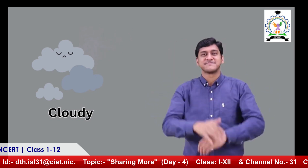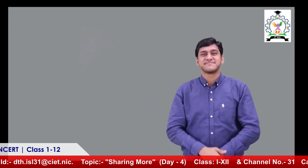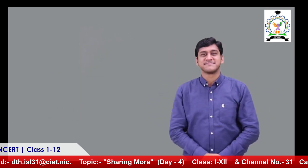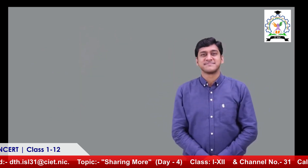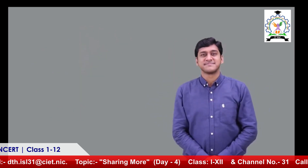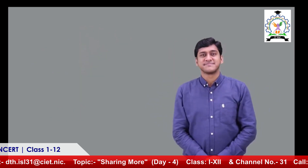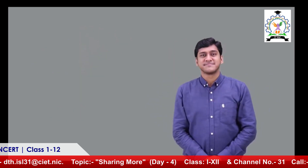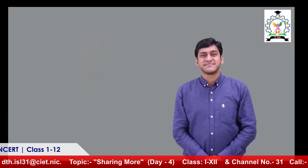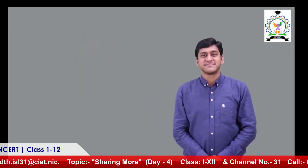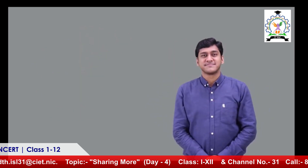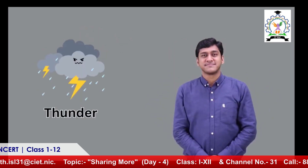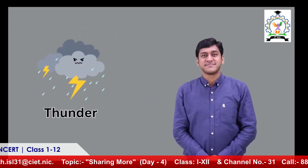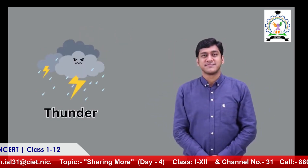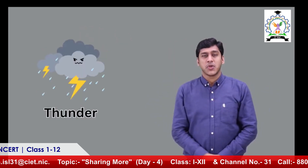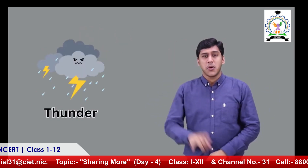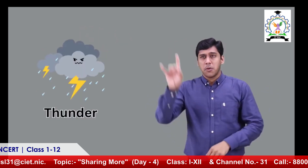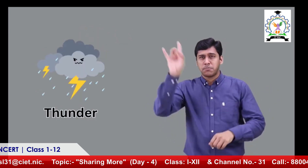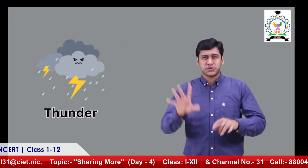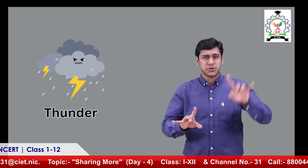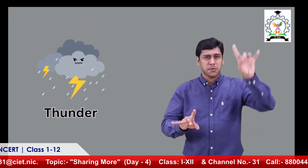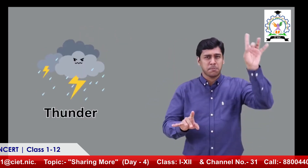बादल छाना,